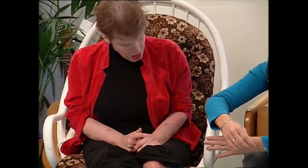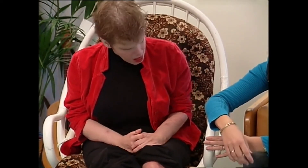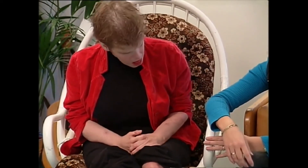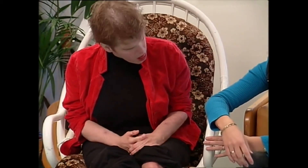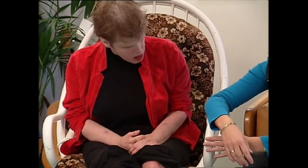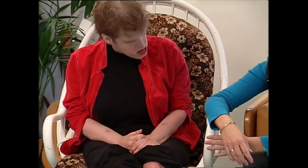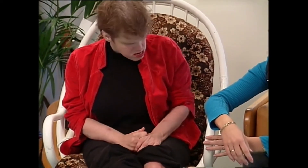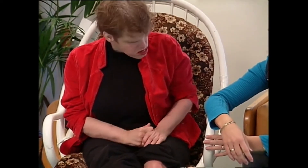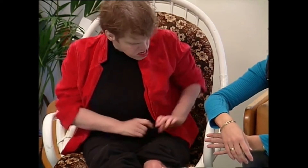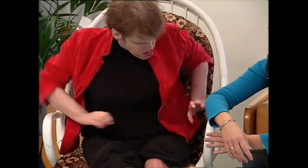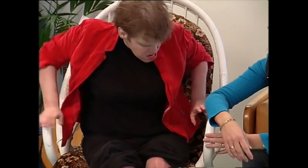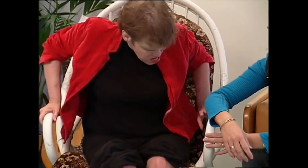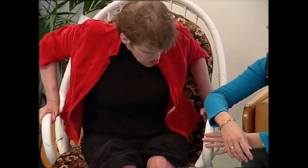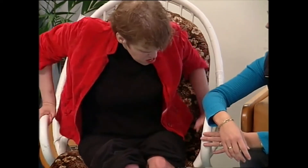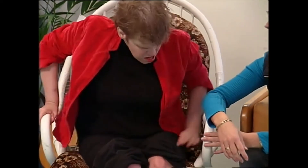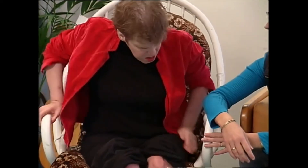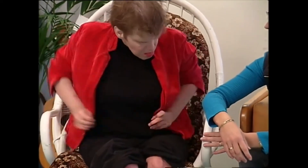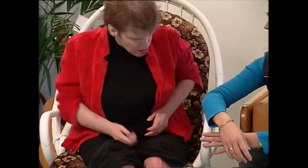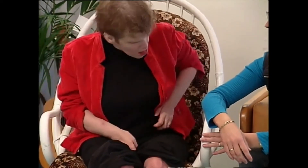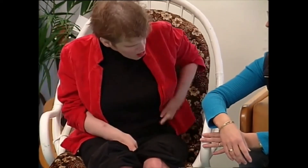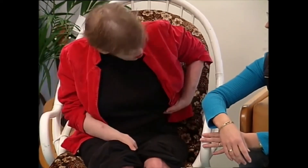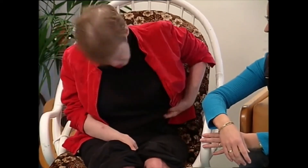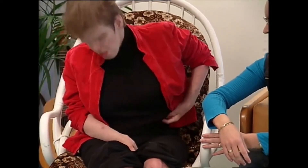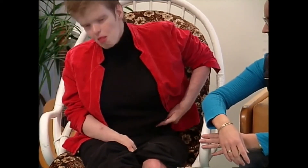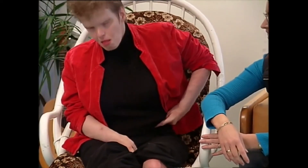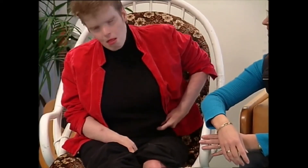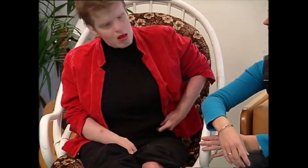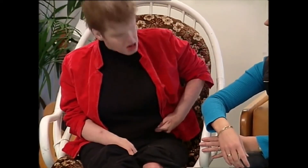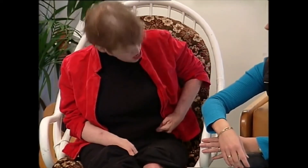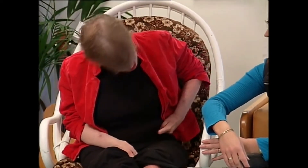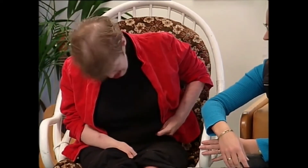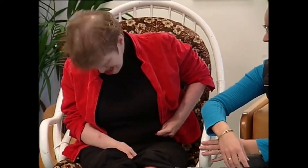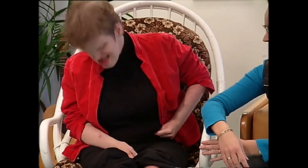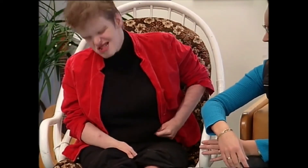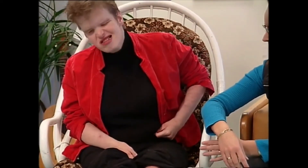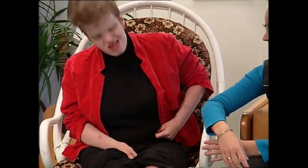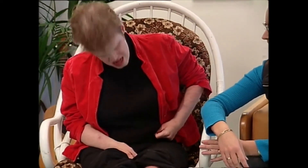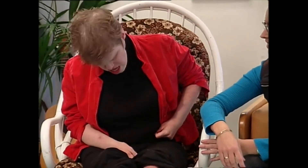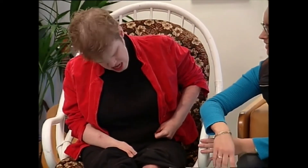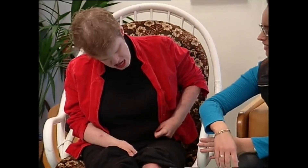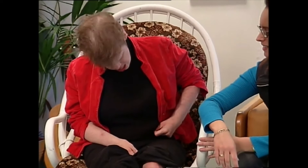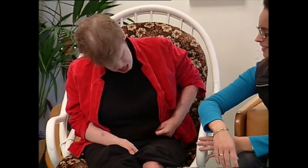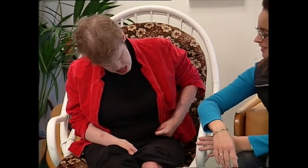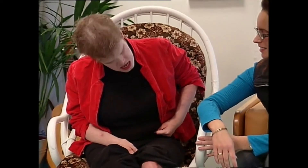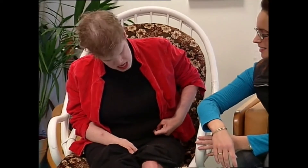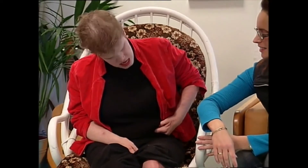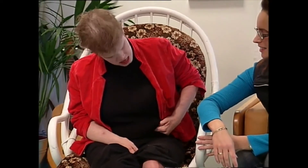Door op haar stoel te tikken, probeer ik haar aandacht te trekken. Tineke is niet gewend zomaar contact te hebben.